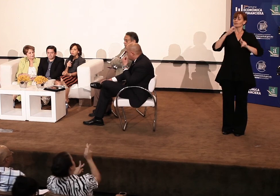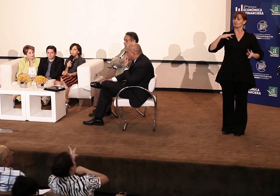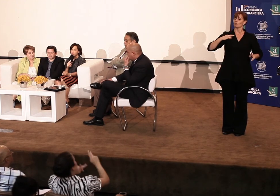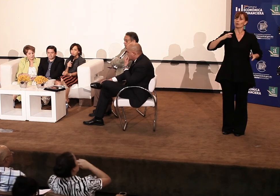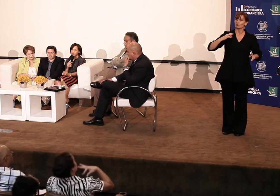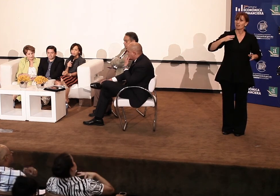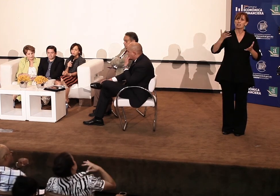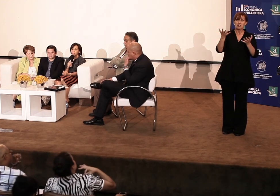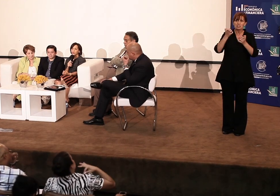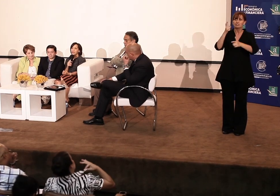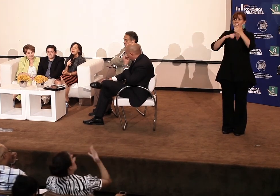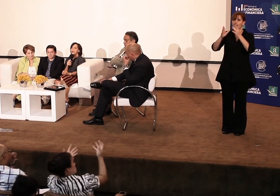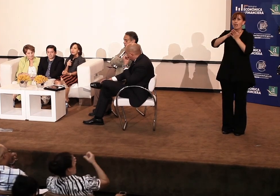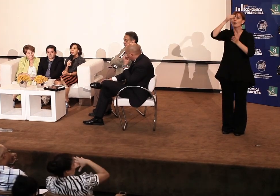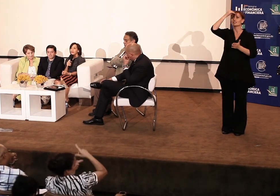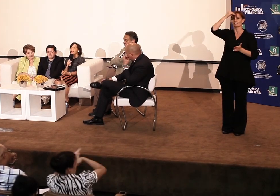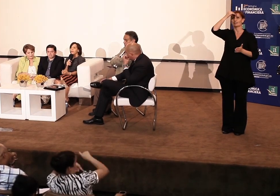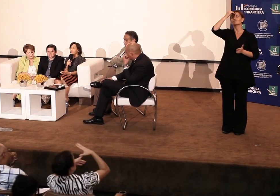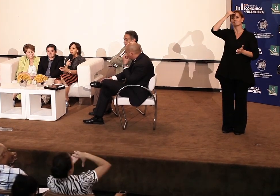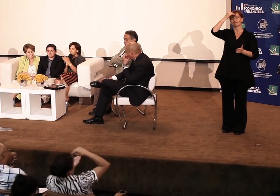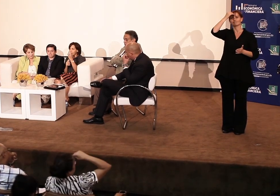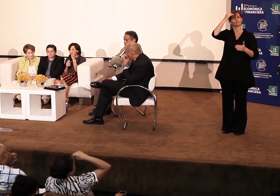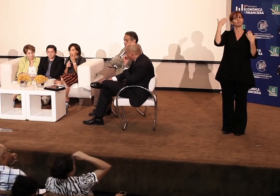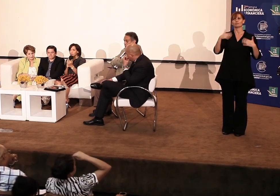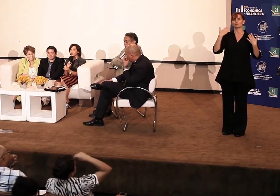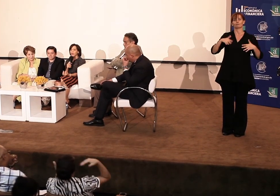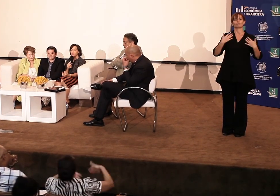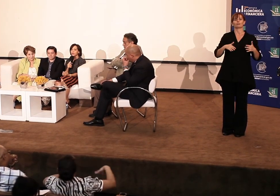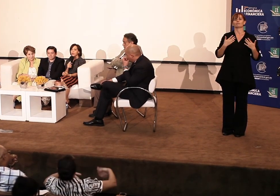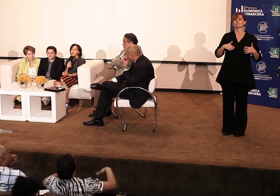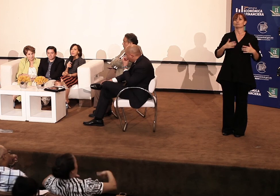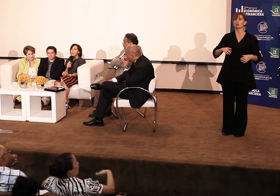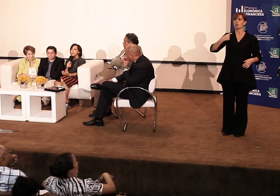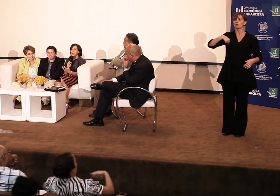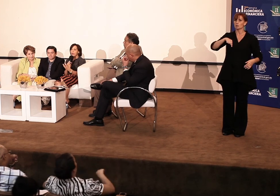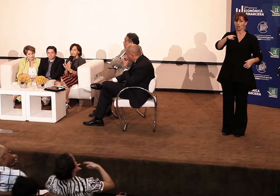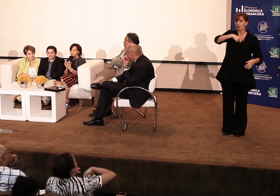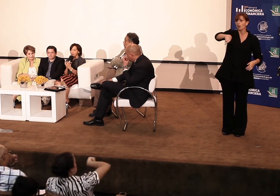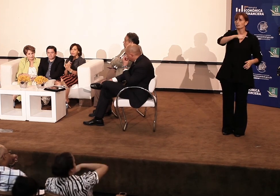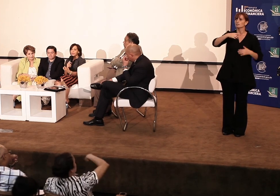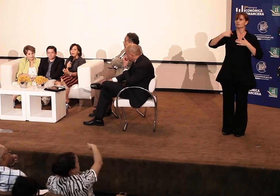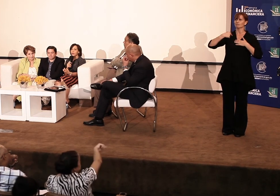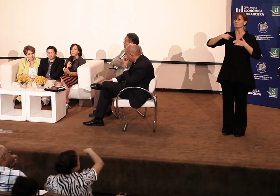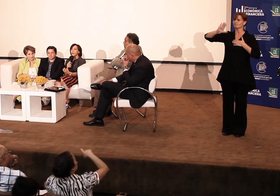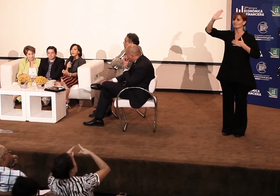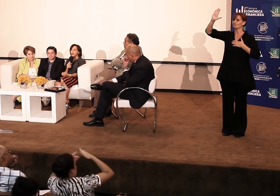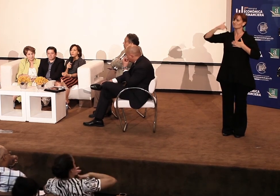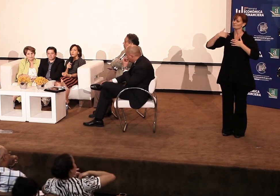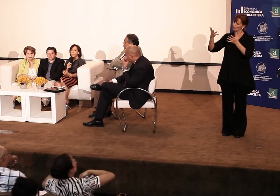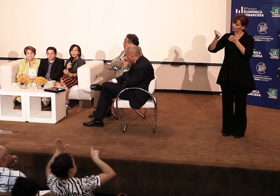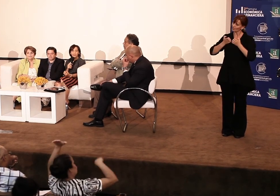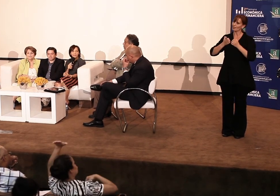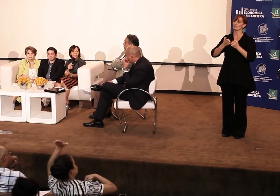ejecutivos nuestros de negocio que se levantaron sus manos y organizaron el primer